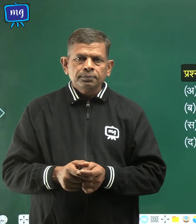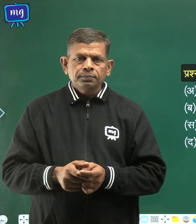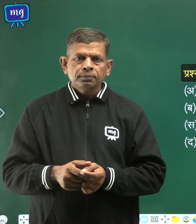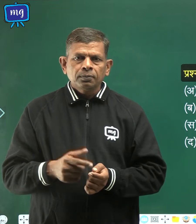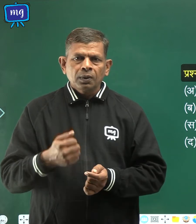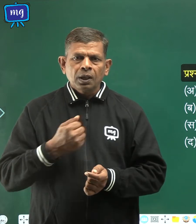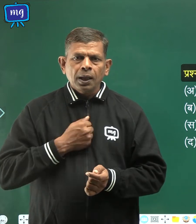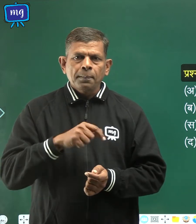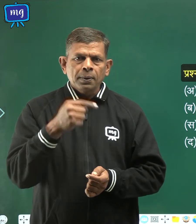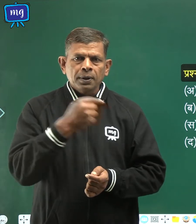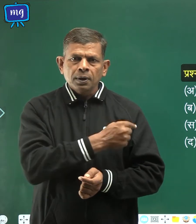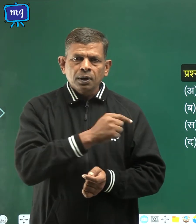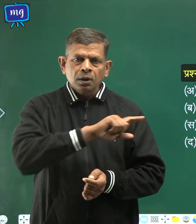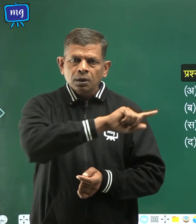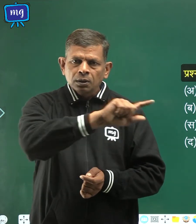हम यहां लिखेंगे